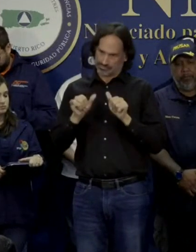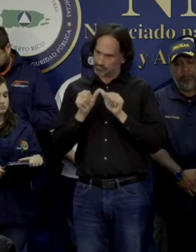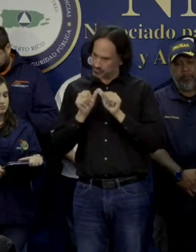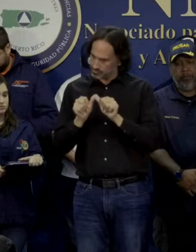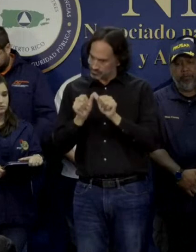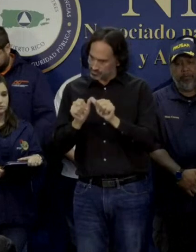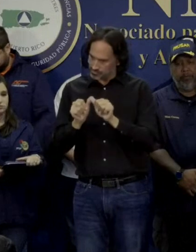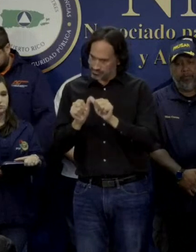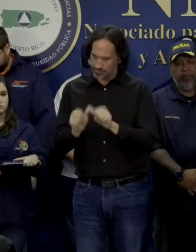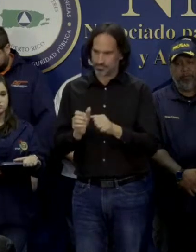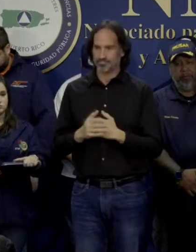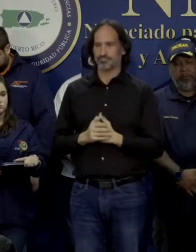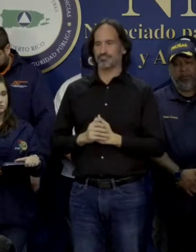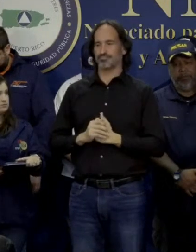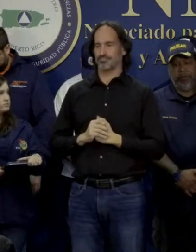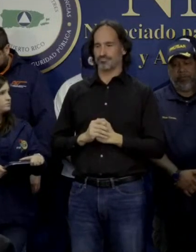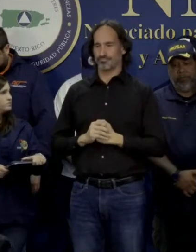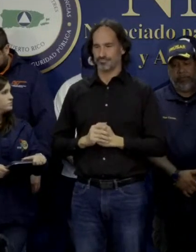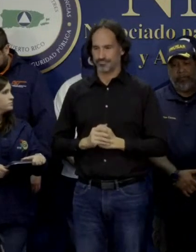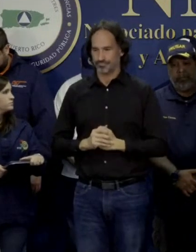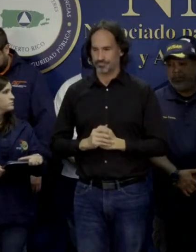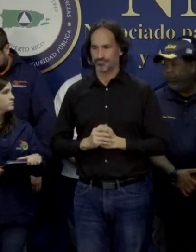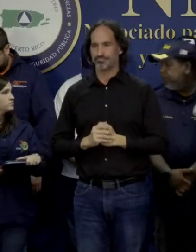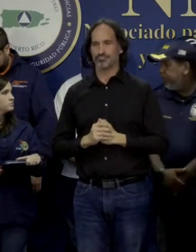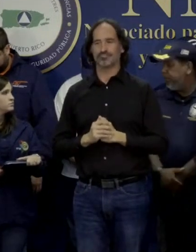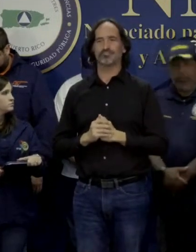24/7. Le quería preguntar al comisionado de la policía,